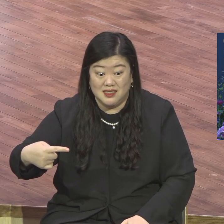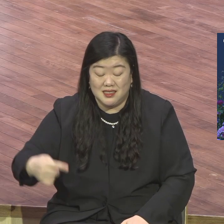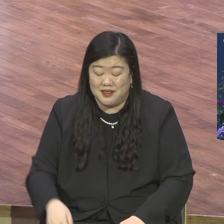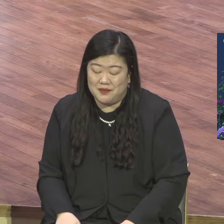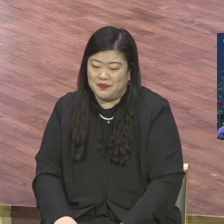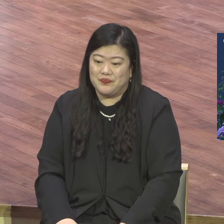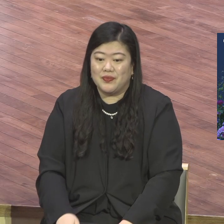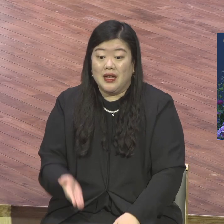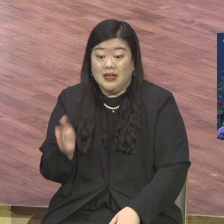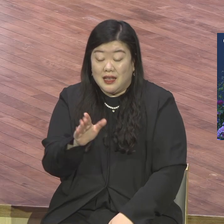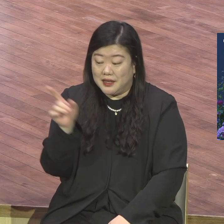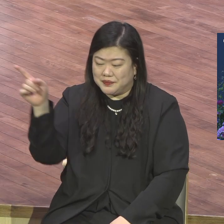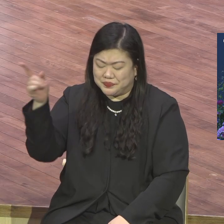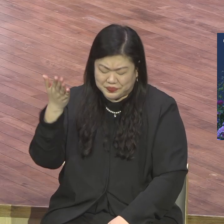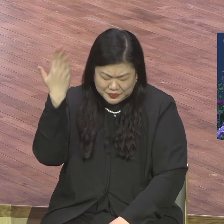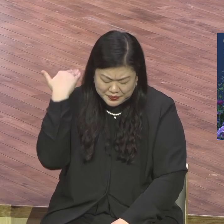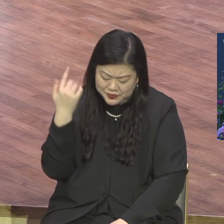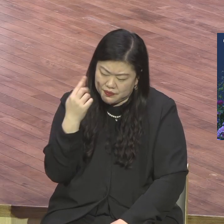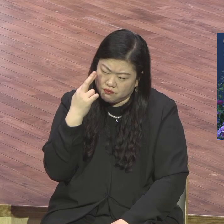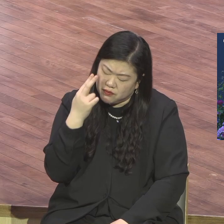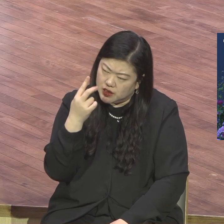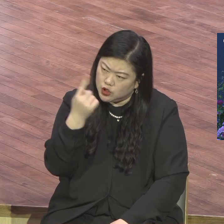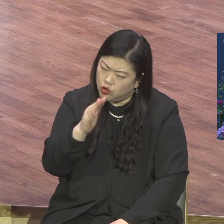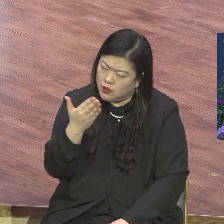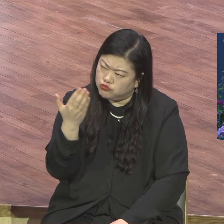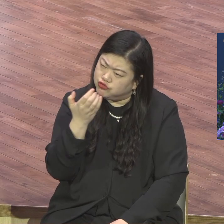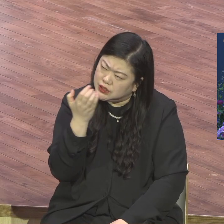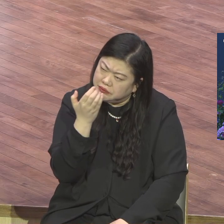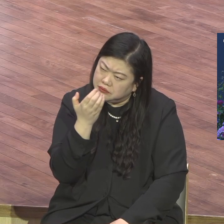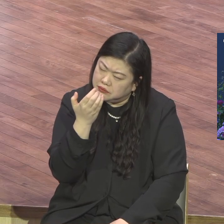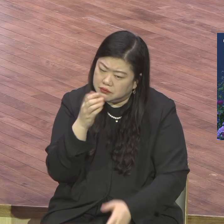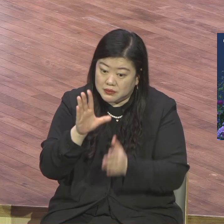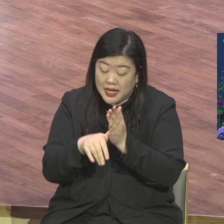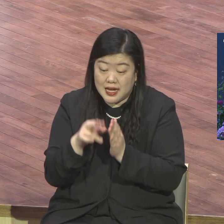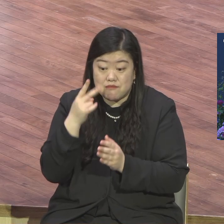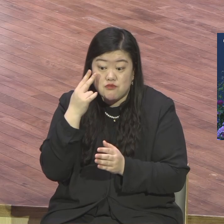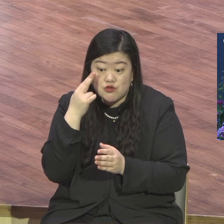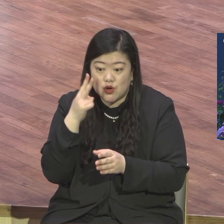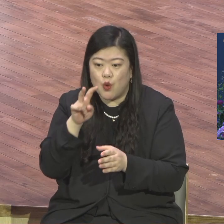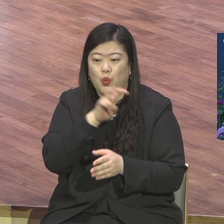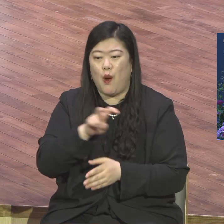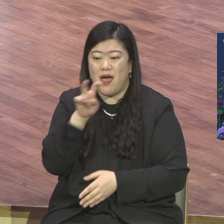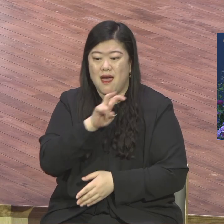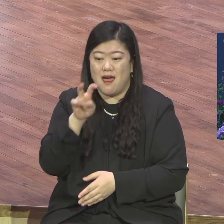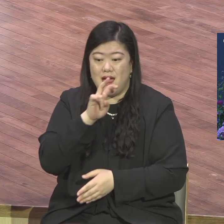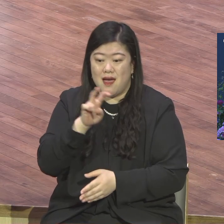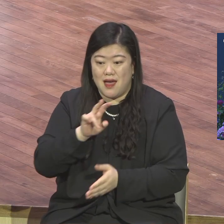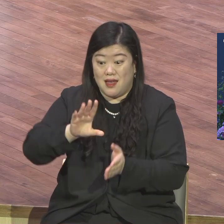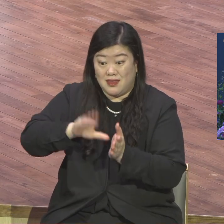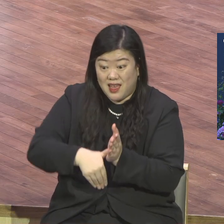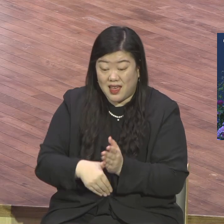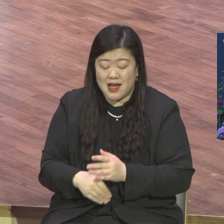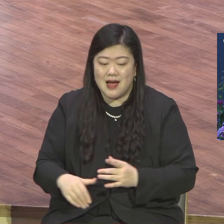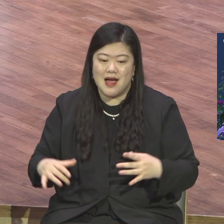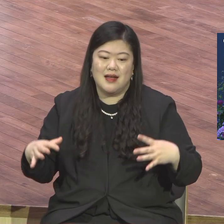부나 귀중품을 과시하다라는 의미로 사용이 됐어요. 그래서